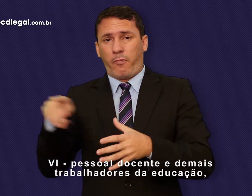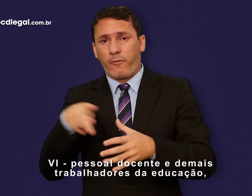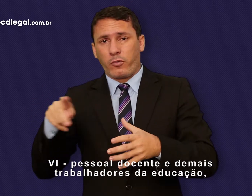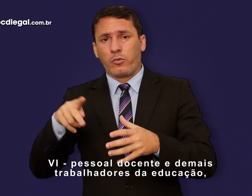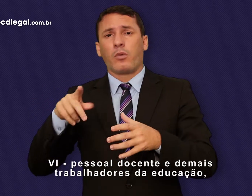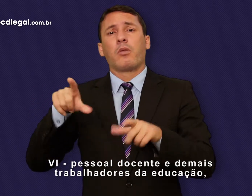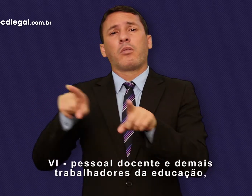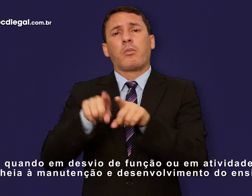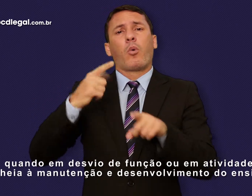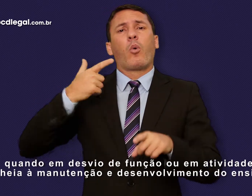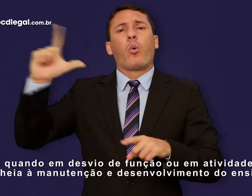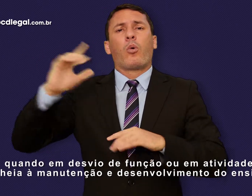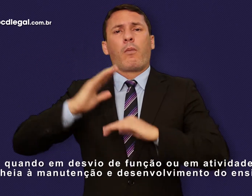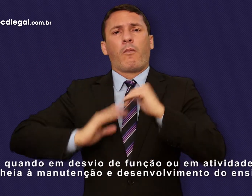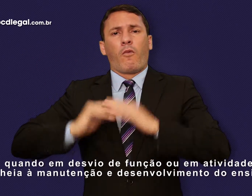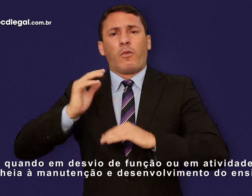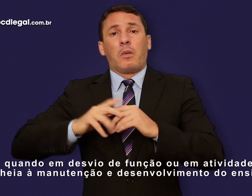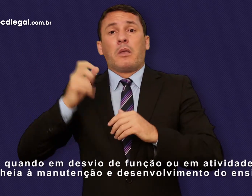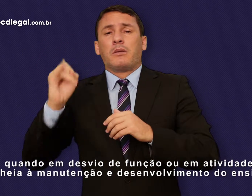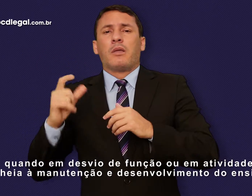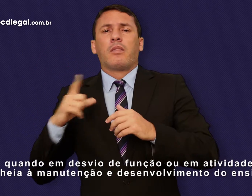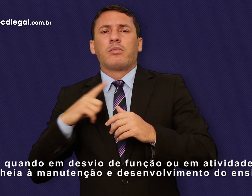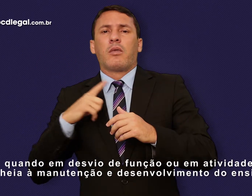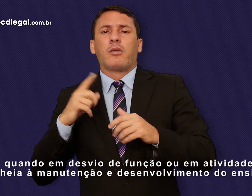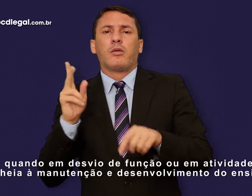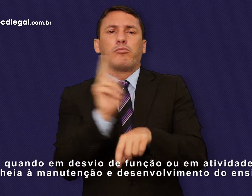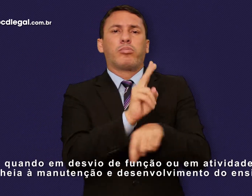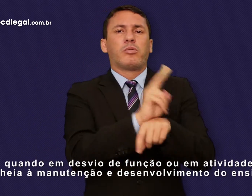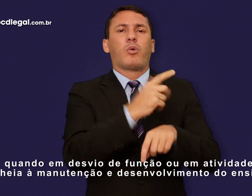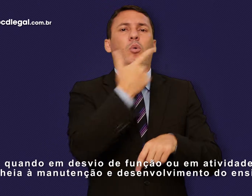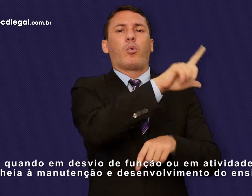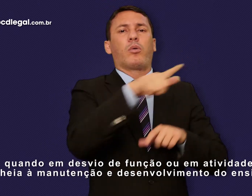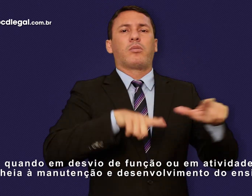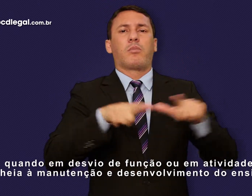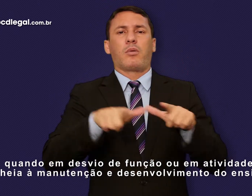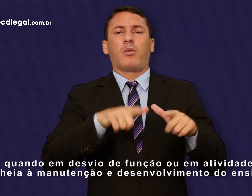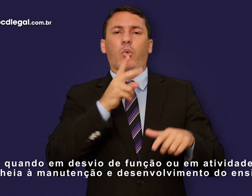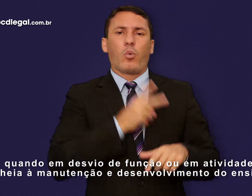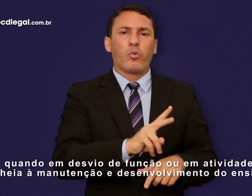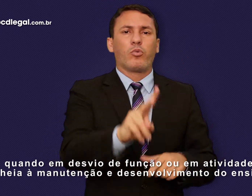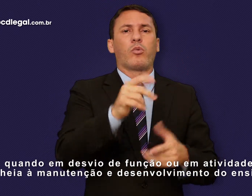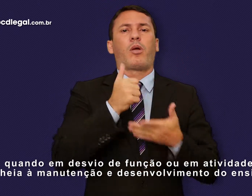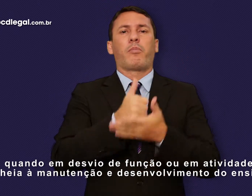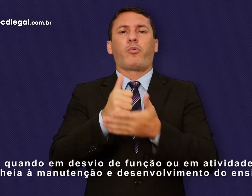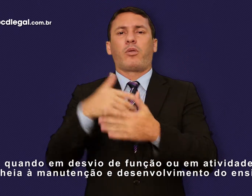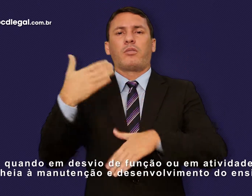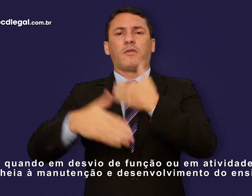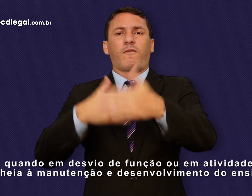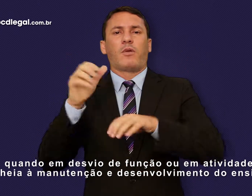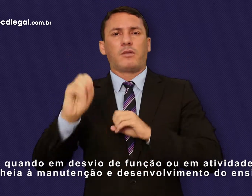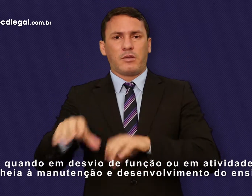da educação quando em desvio de função ou em atividade alheia à manutenção e desenvolvimento do